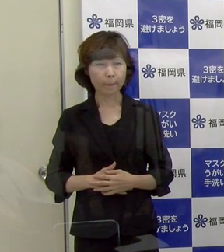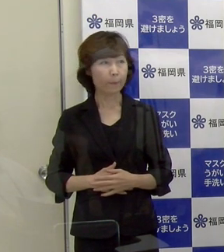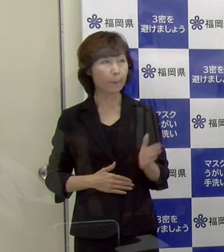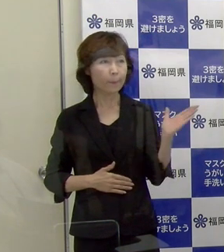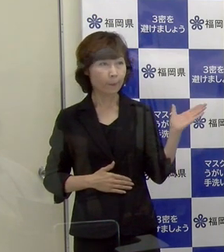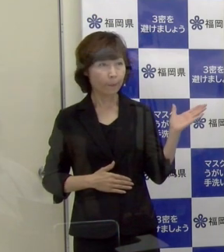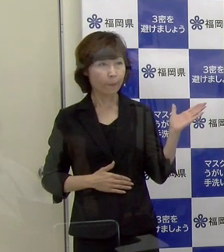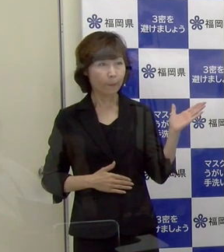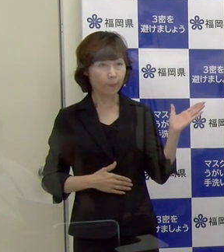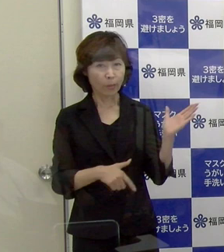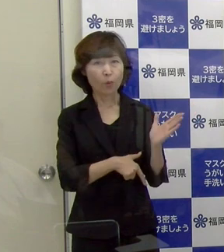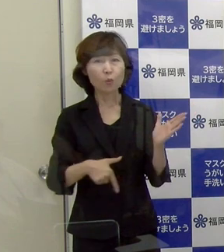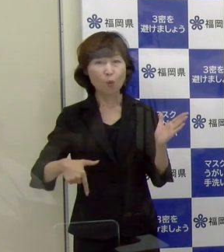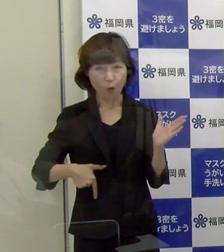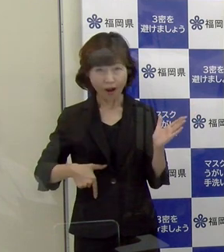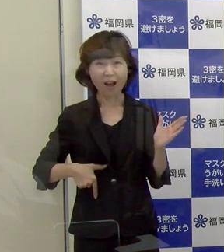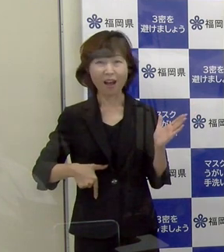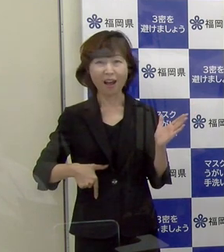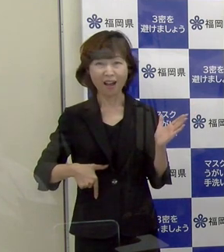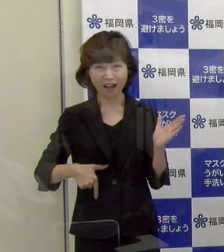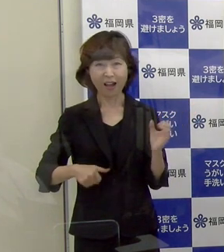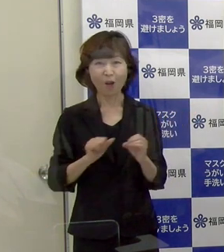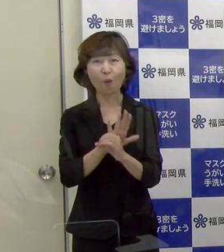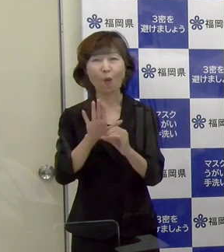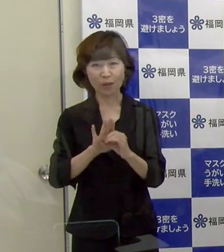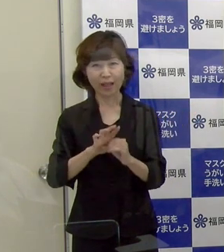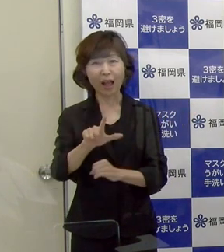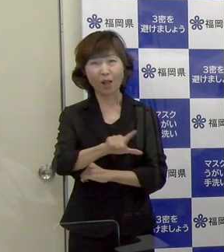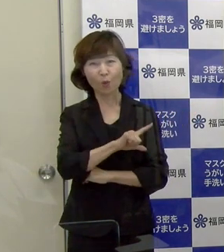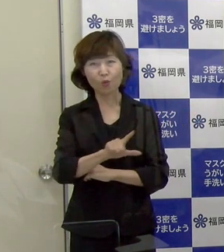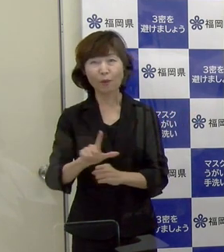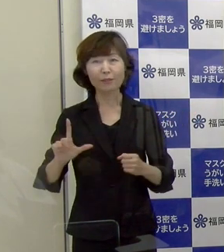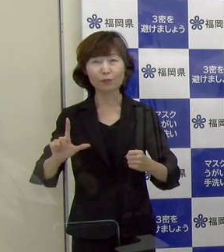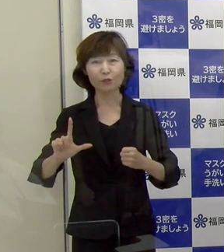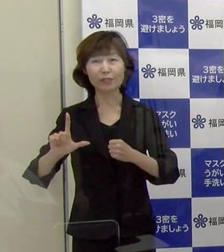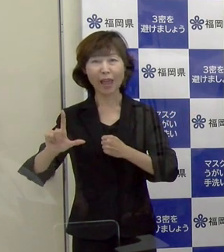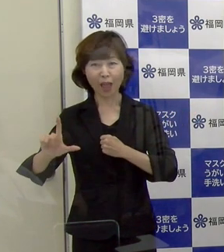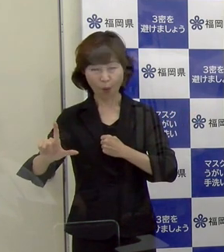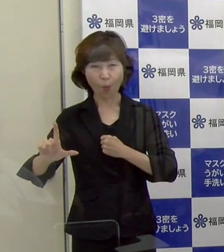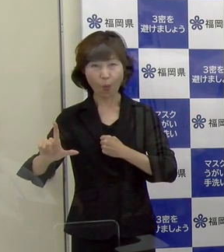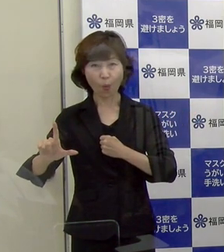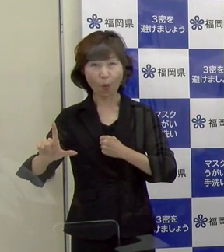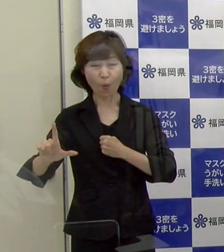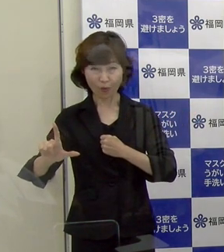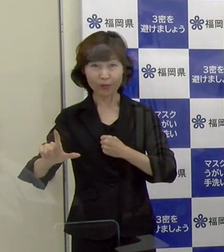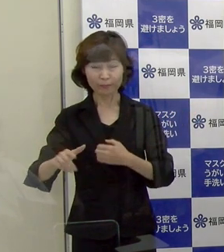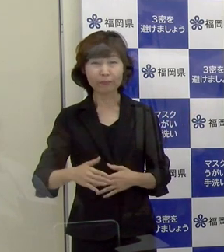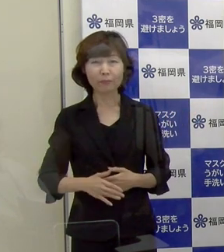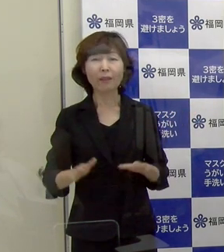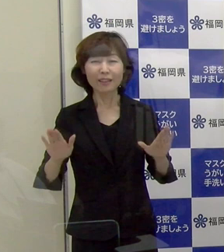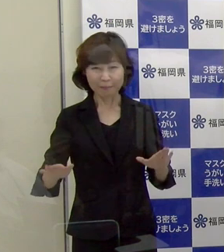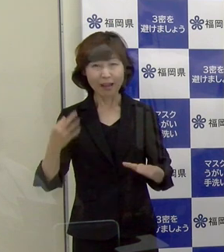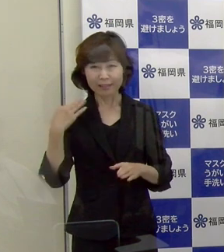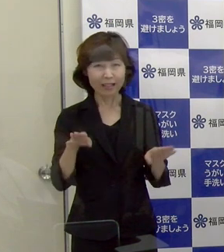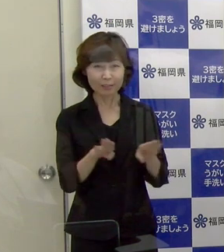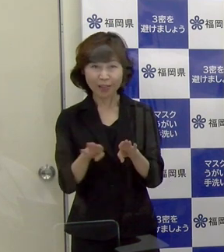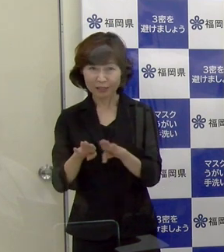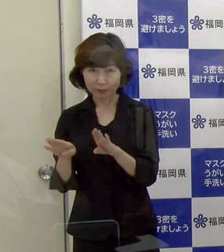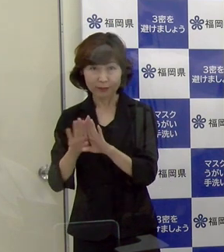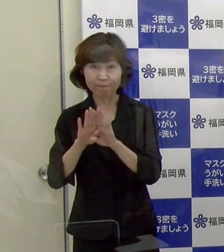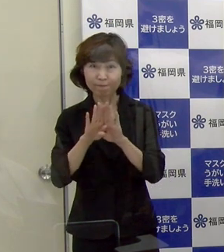これ福岡コロナ特別警報という見出しでございますが夏休みに入りました